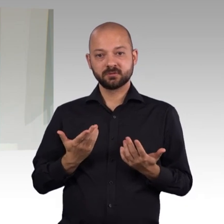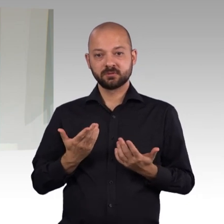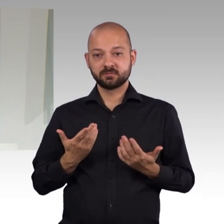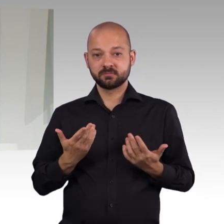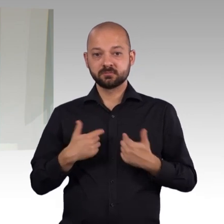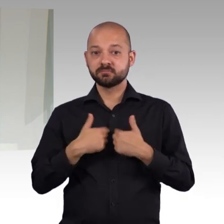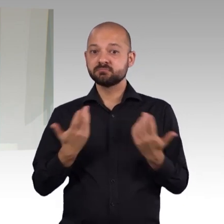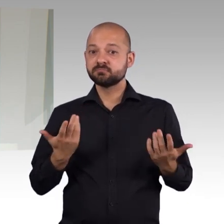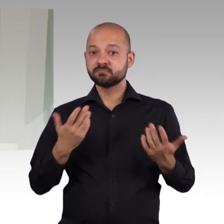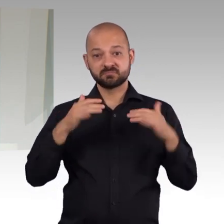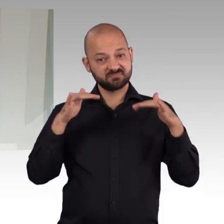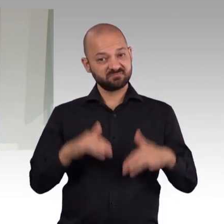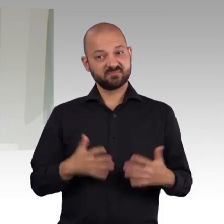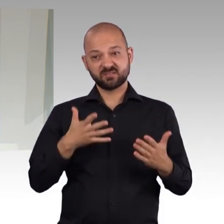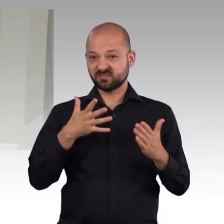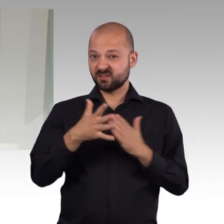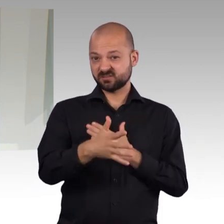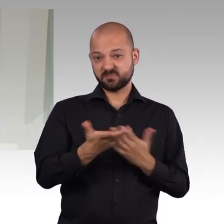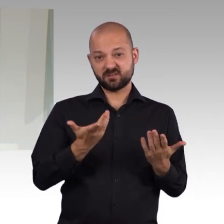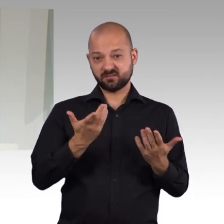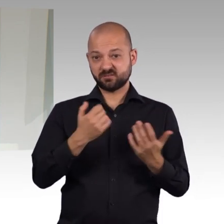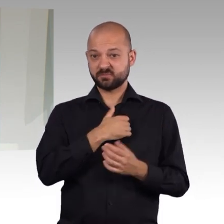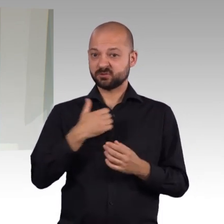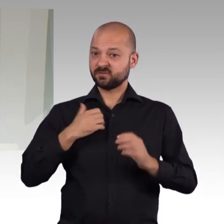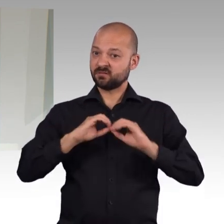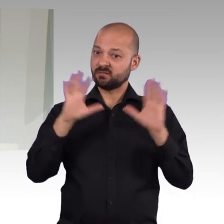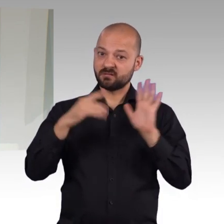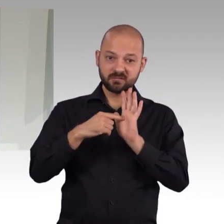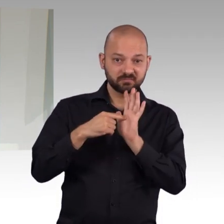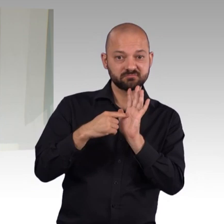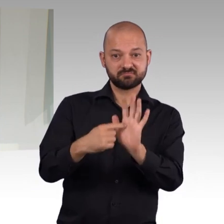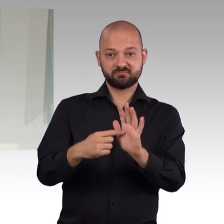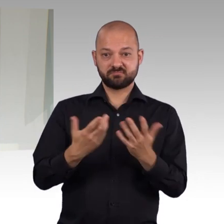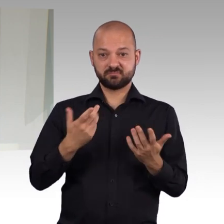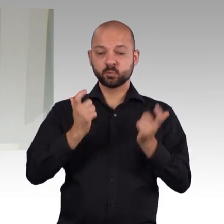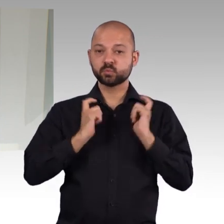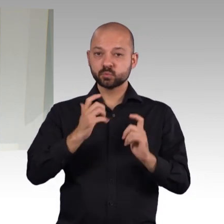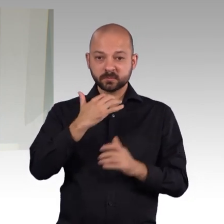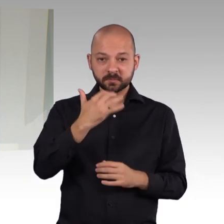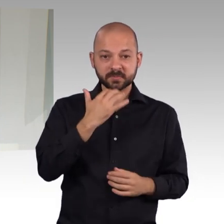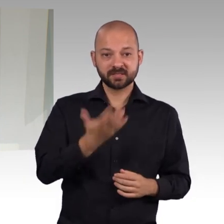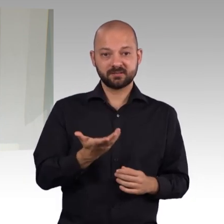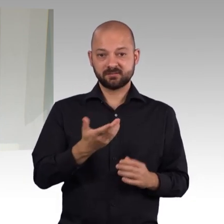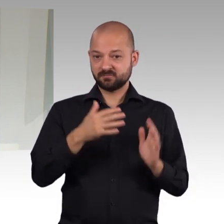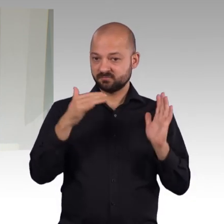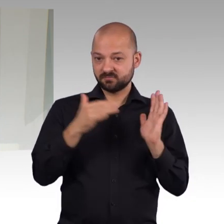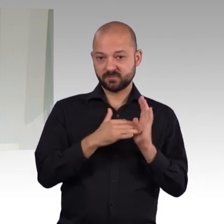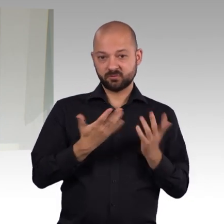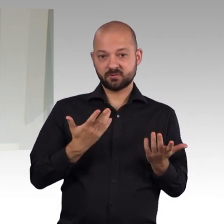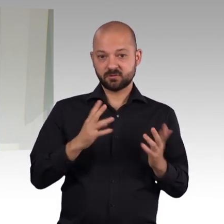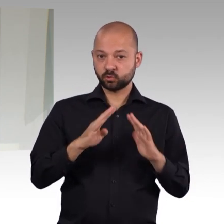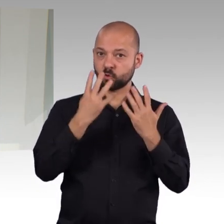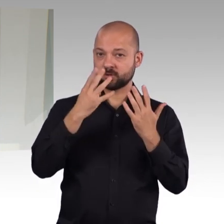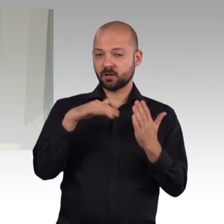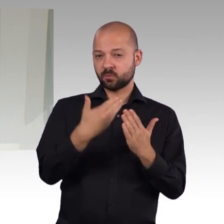jedes einzelne Rüstungsvorhaben wird im Detail berichtet über Schwierigkeiten und über Risiken. Da läuft nicht alles